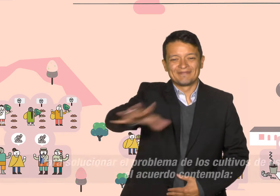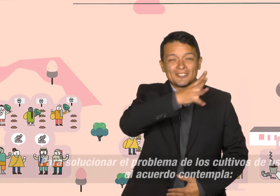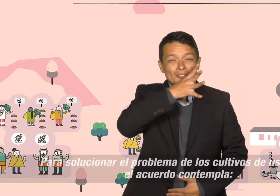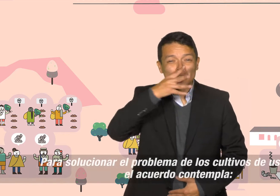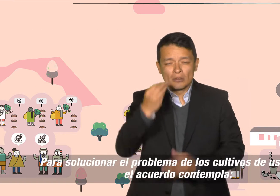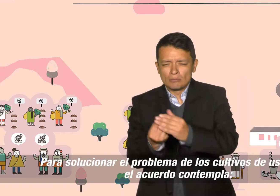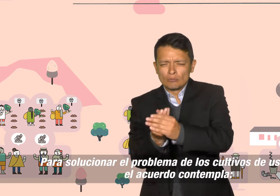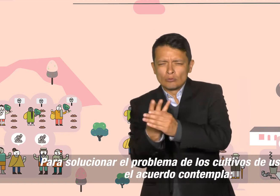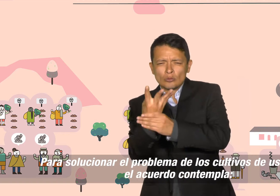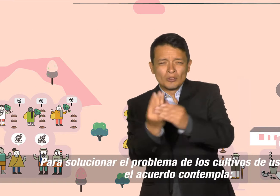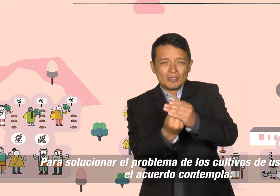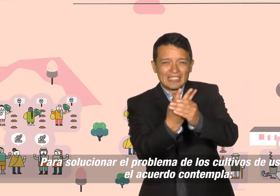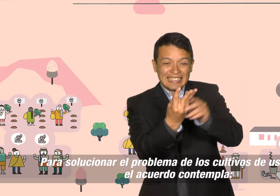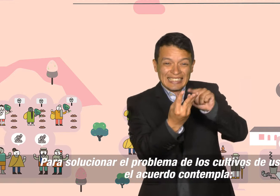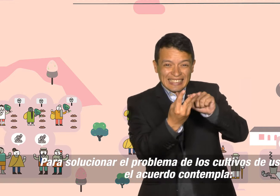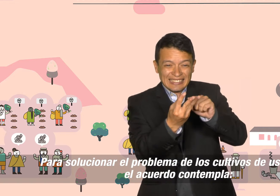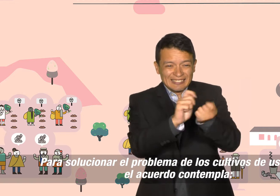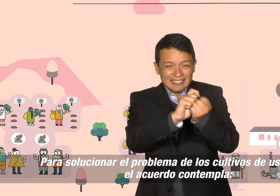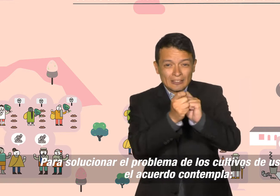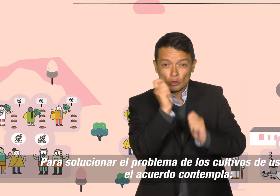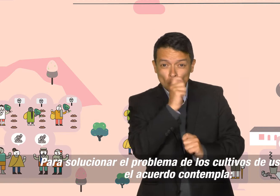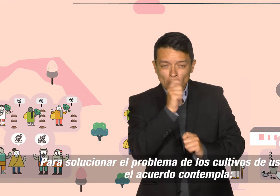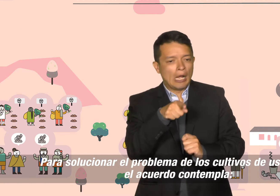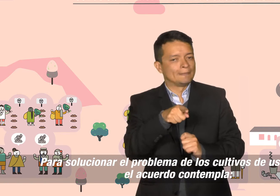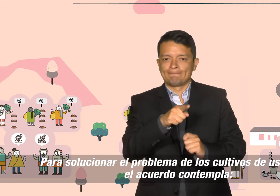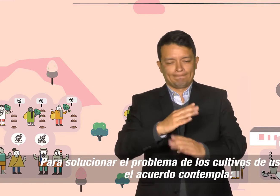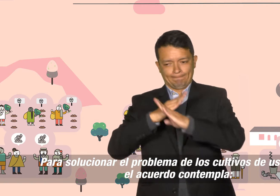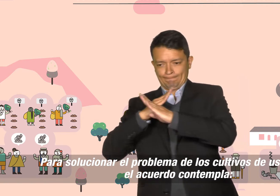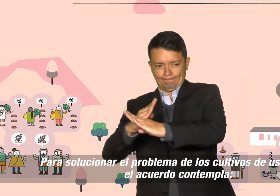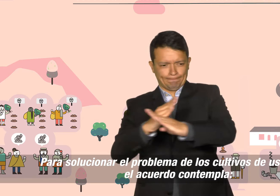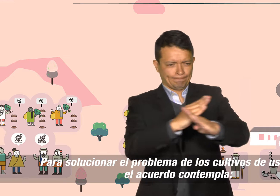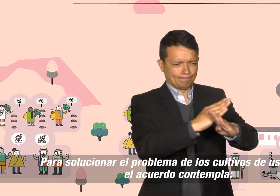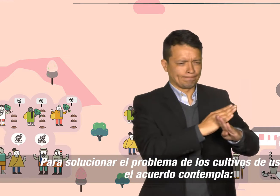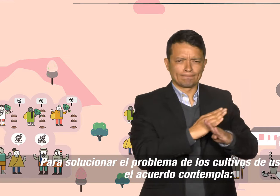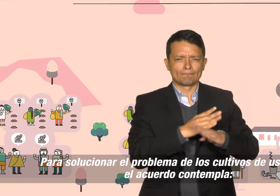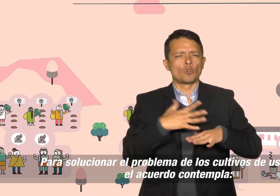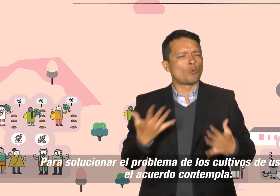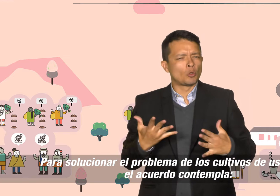Para solucionar el problema de los cultivos de uso ilícito el acuerdo contempla